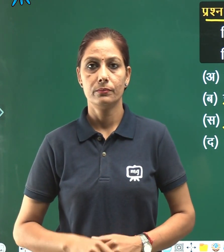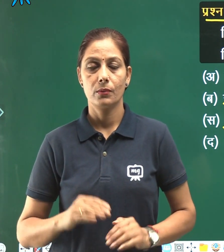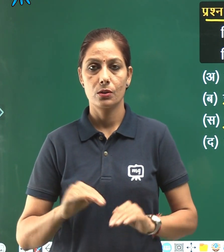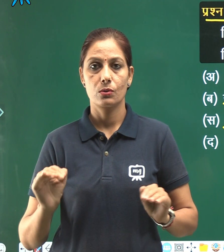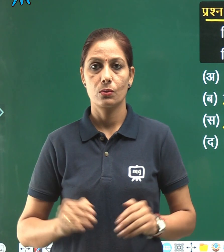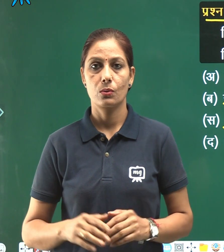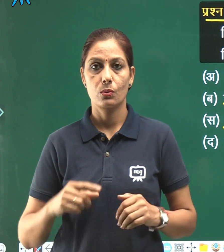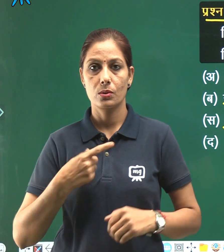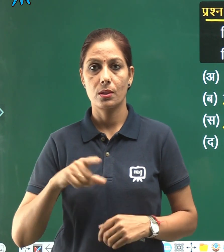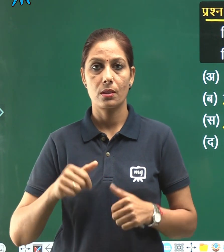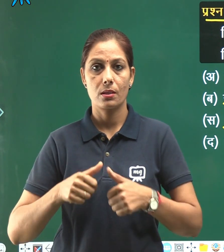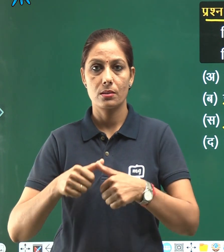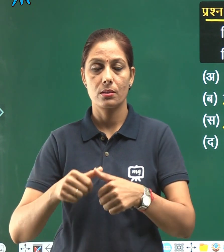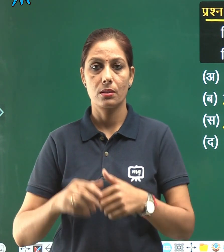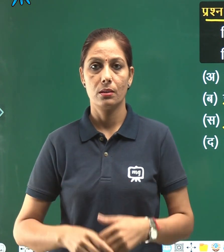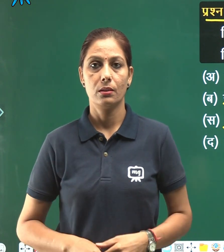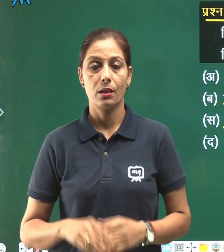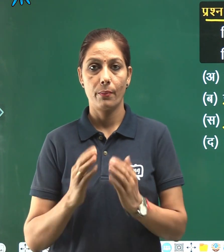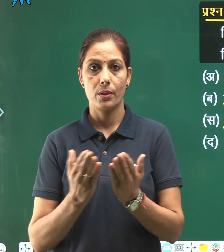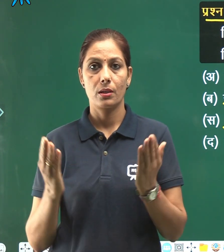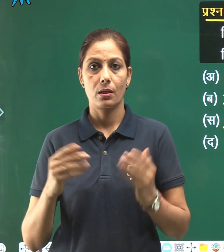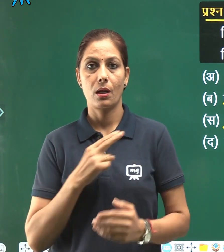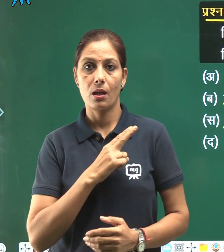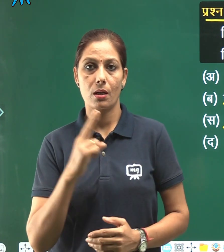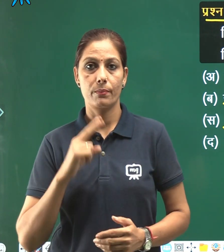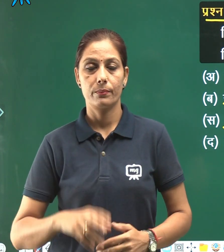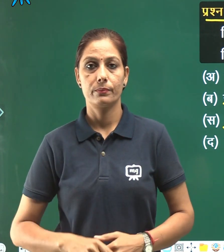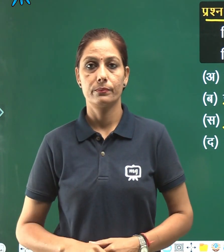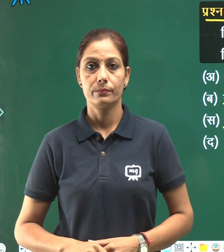बच्चों, सही उत्तर है धर्मयुग।